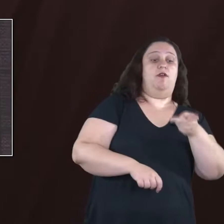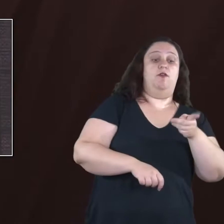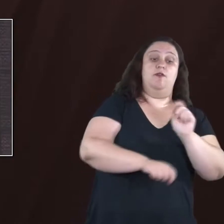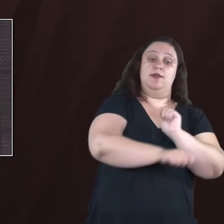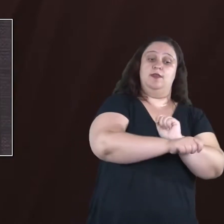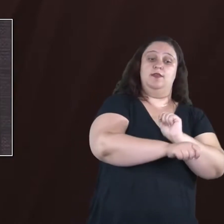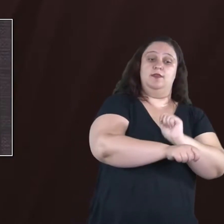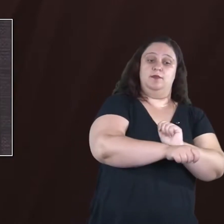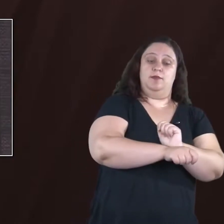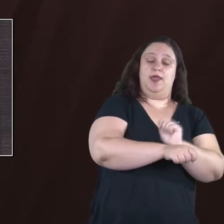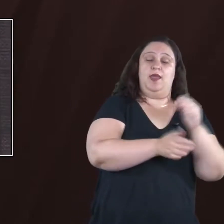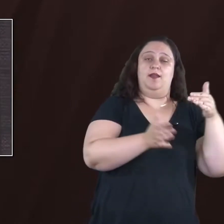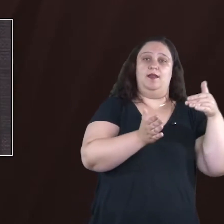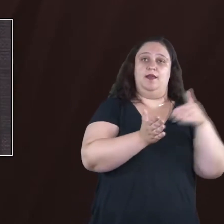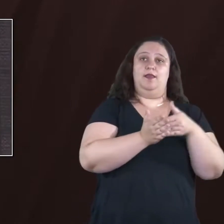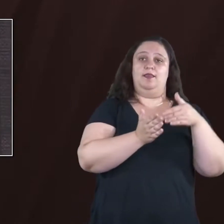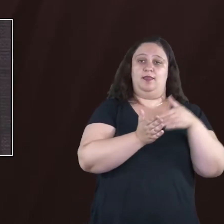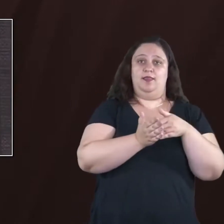alto seja